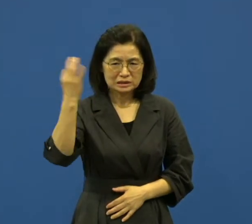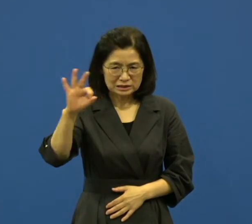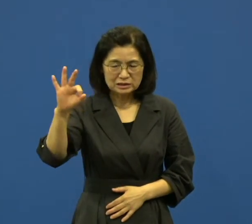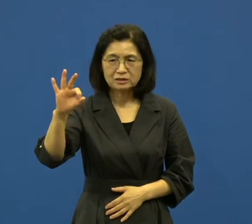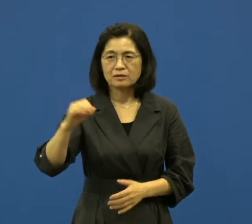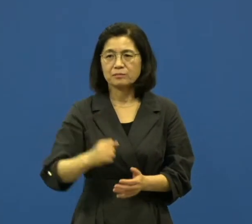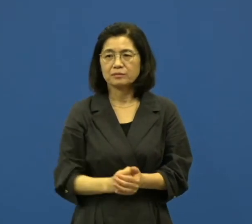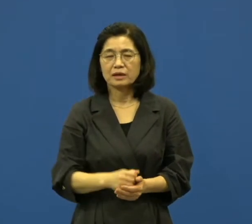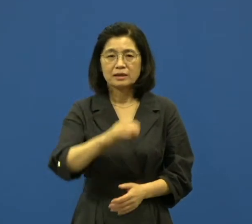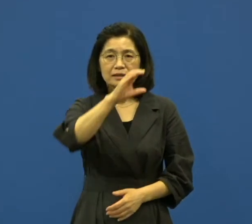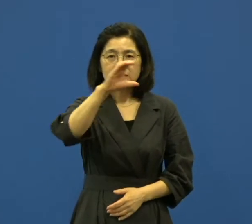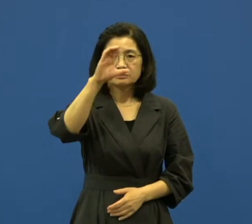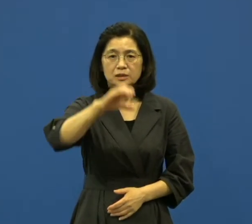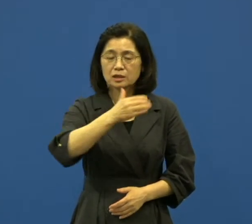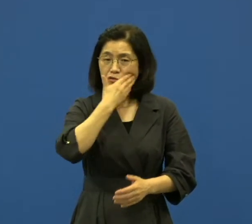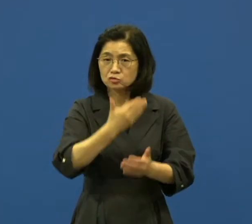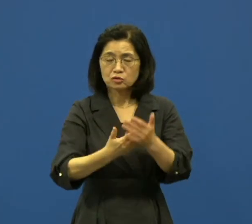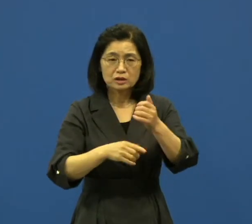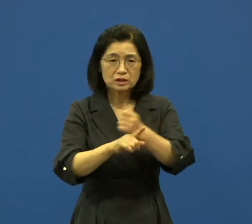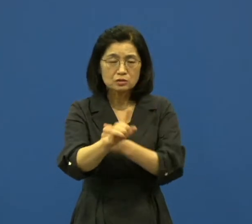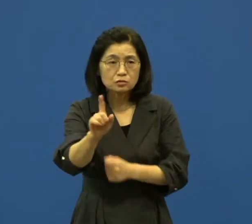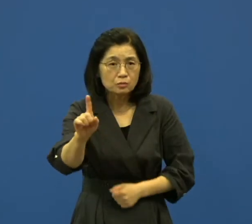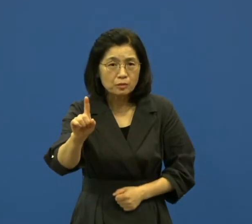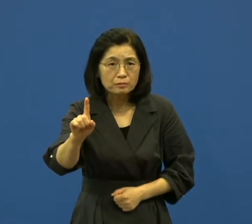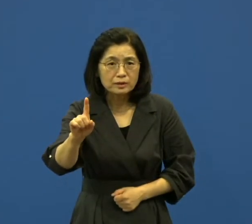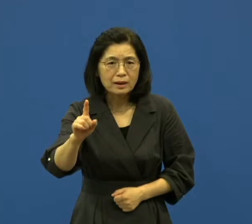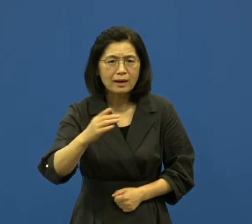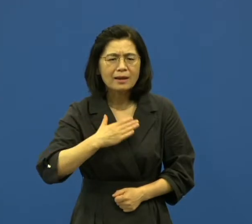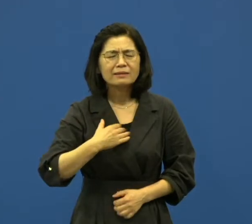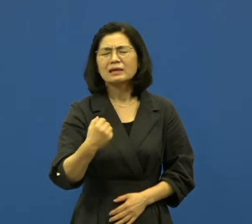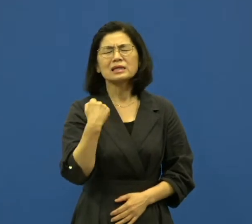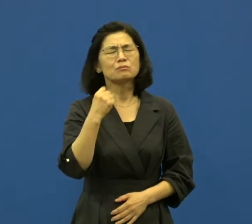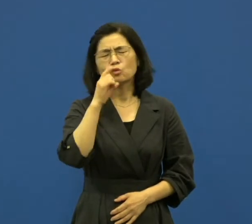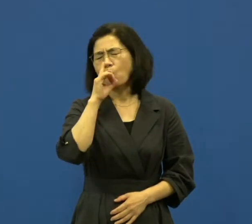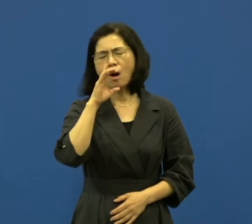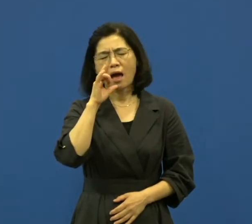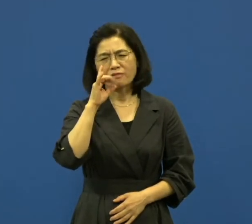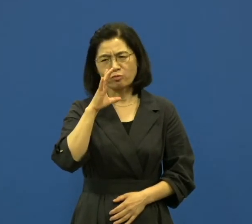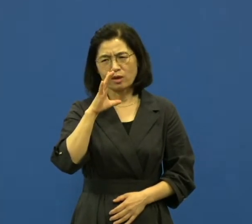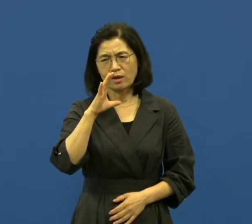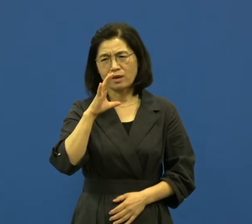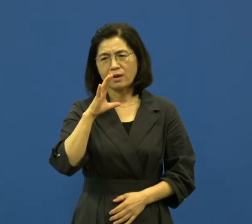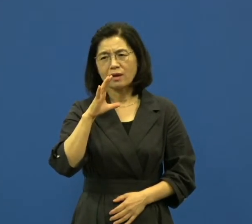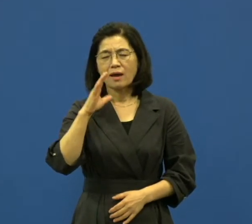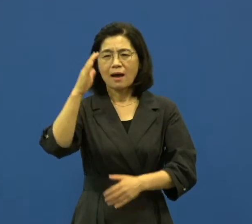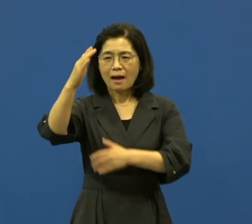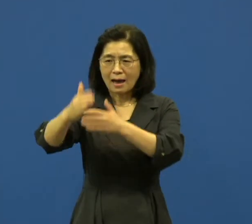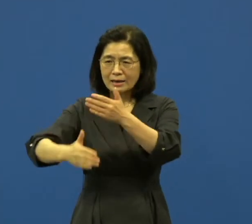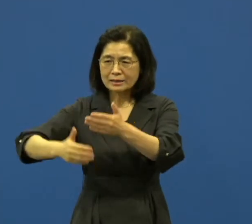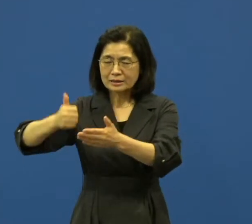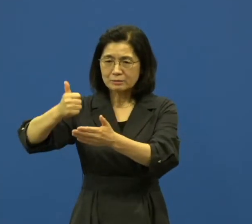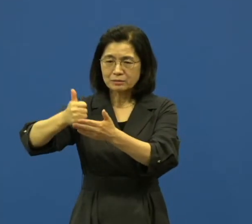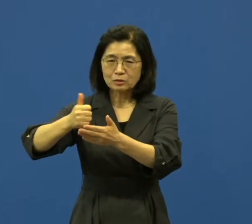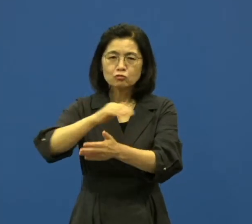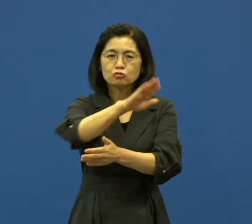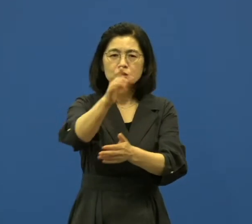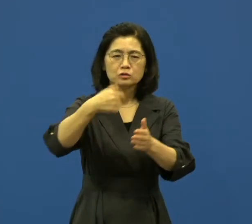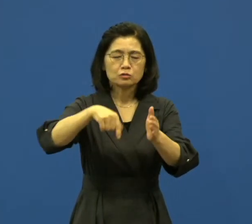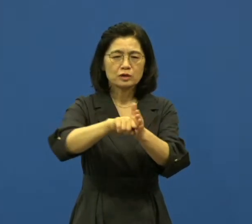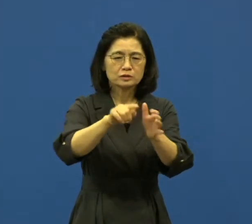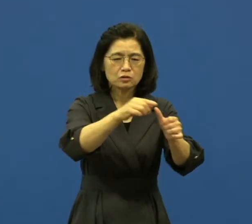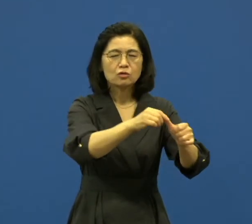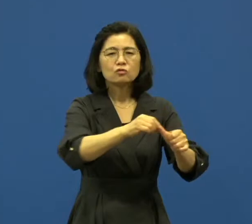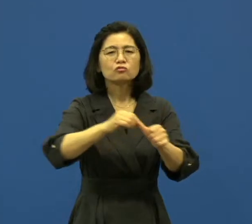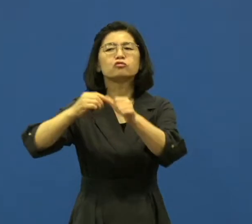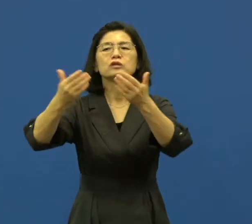십자가가 그렇게 중요한 것입니까? 우리로는 안 되기 때문에 하나님께서 구원의 길을 열어주신 것입니다.